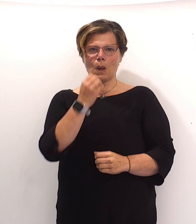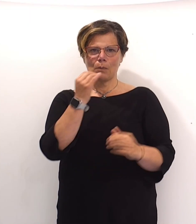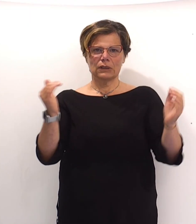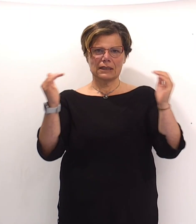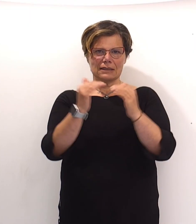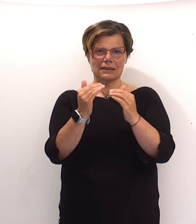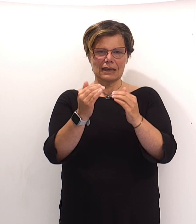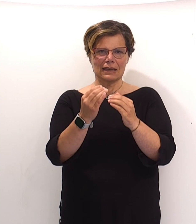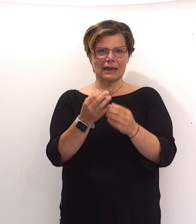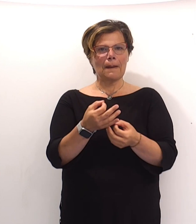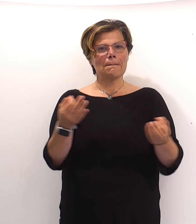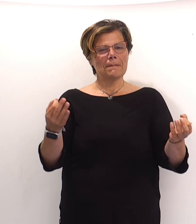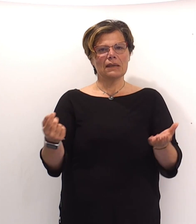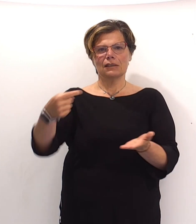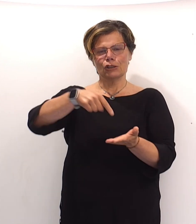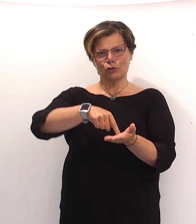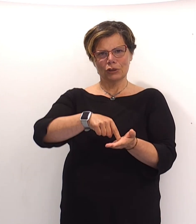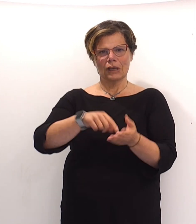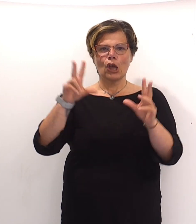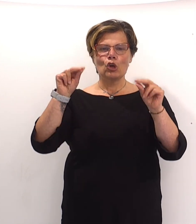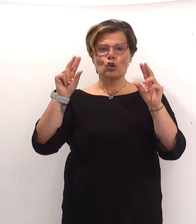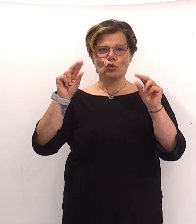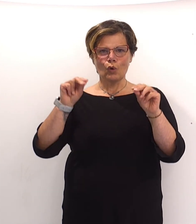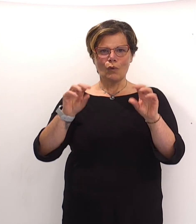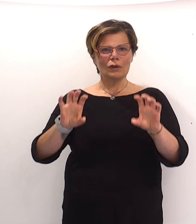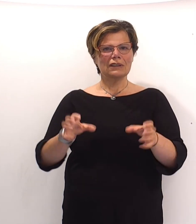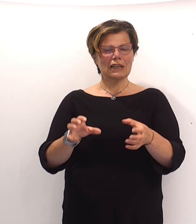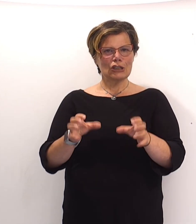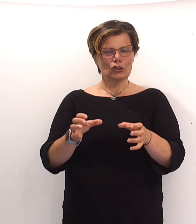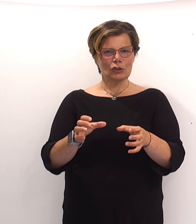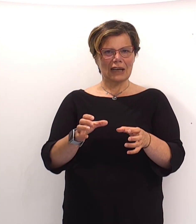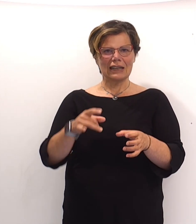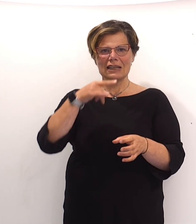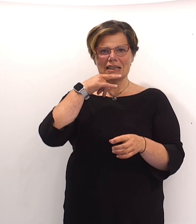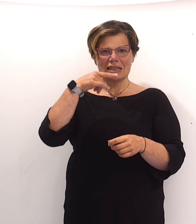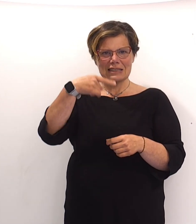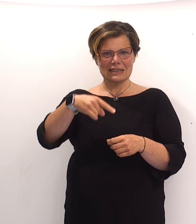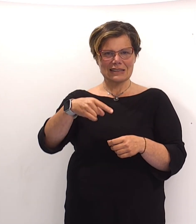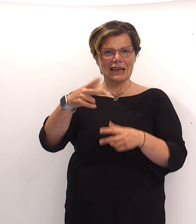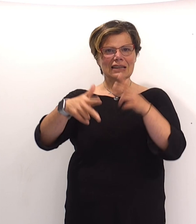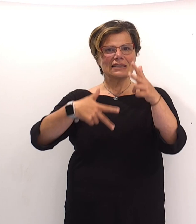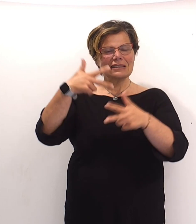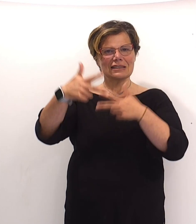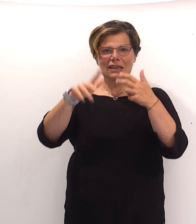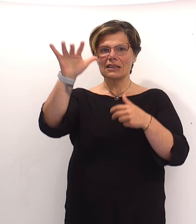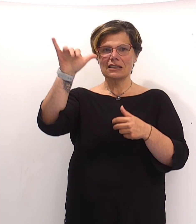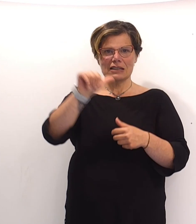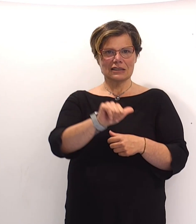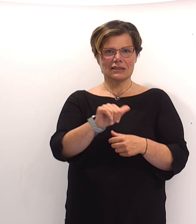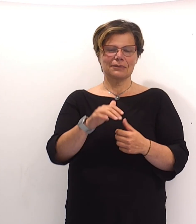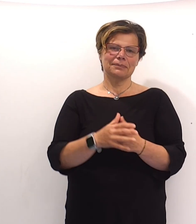Buonasera e bentrovati ad una nuova edizione del telegiornale di Teleischia nella lingua italiana dei